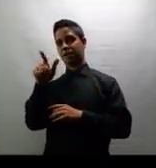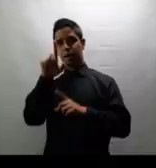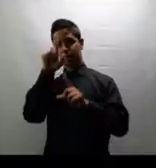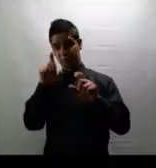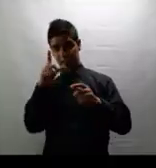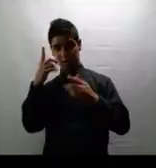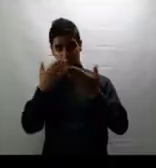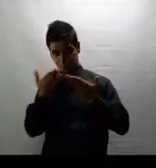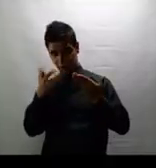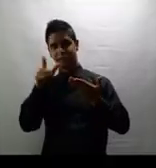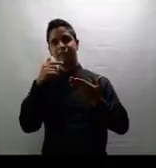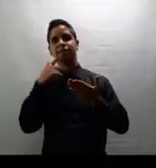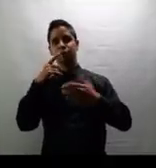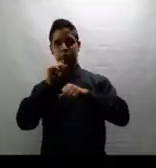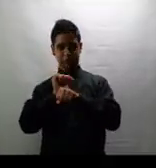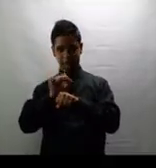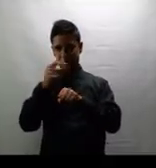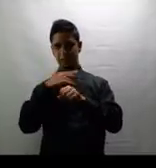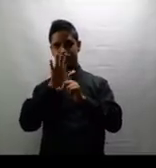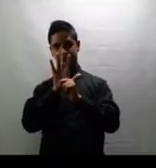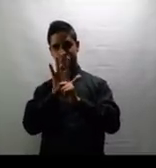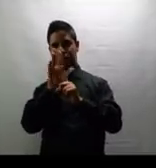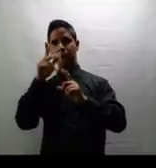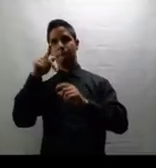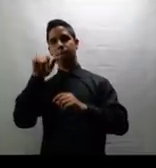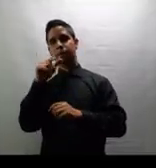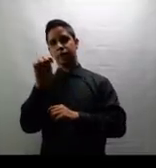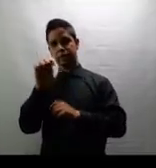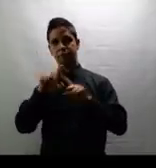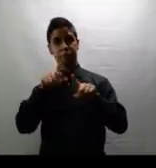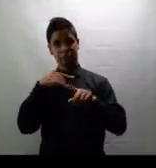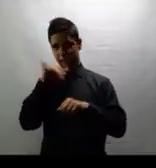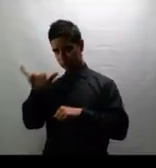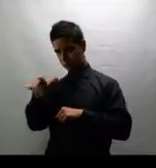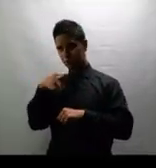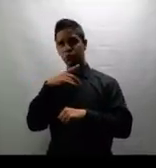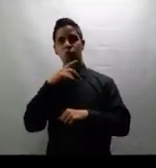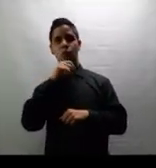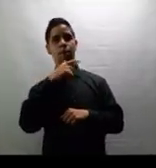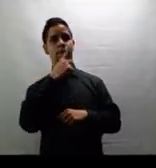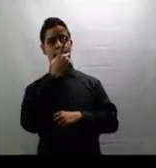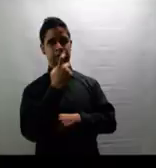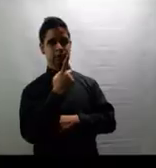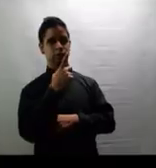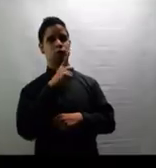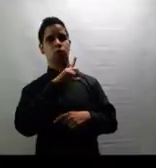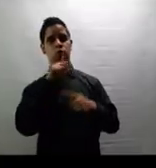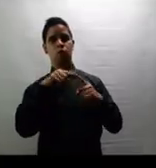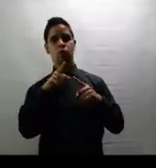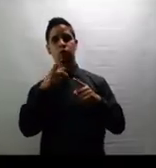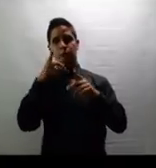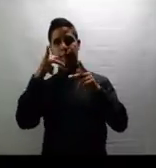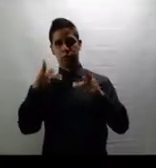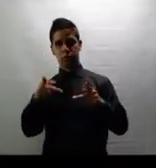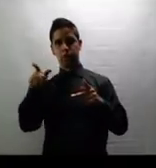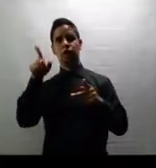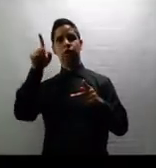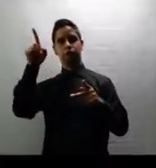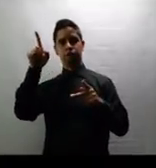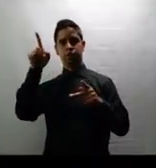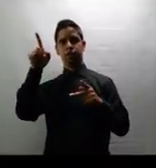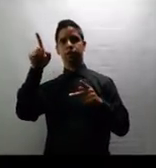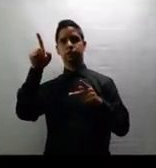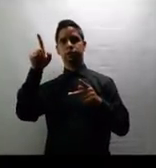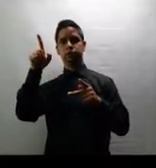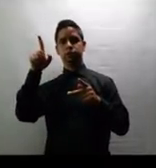calmas que estamos trabajando en eso no porque me pregunto me preguntaron que cuando una persona que está en eeuu